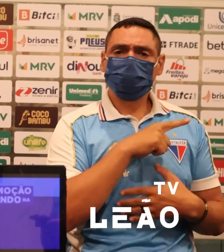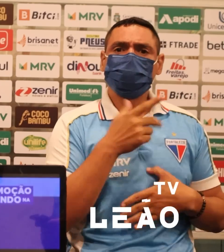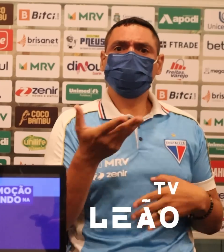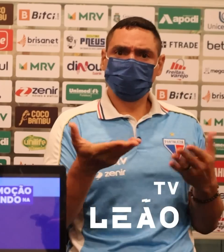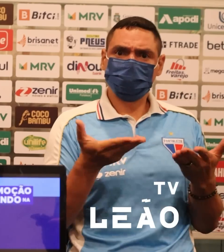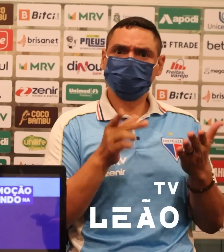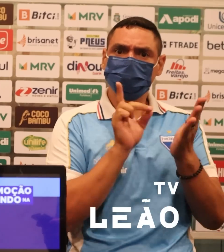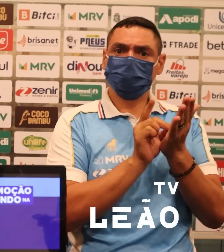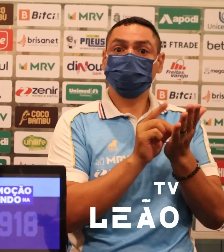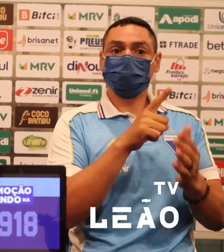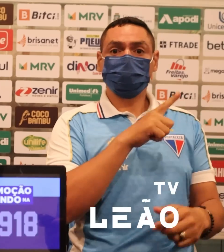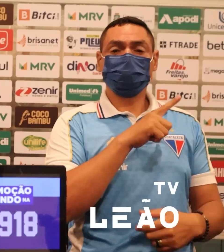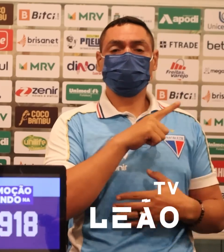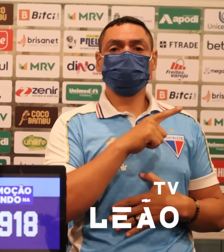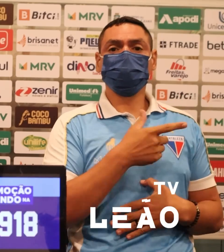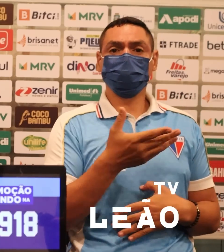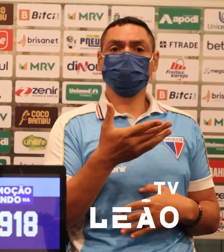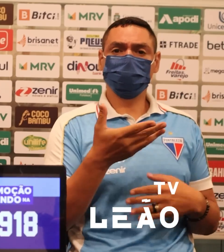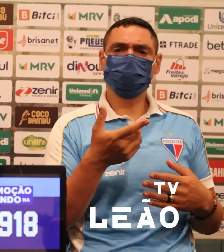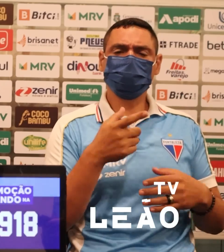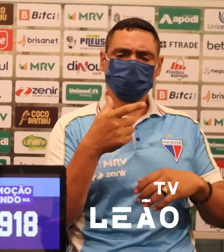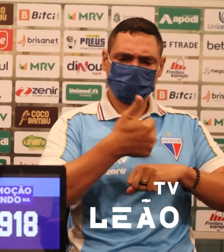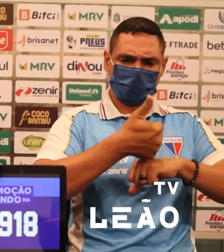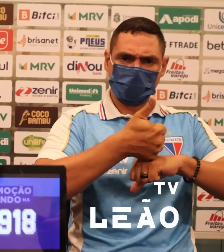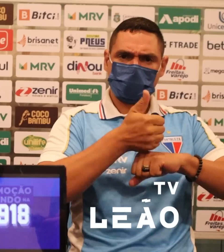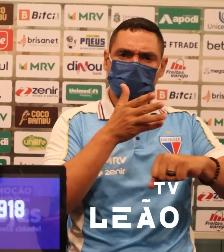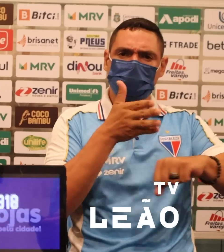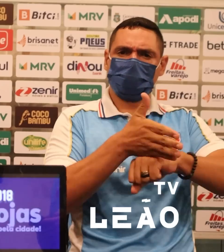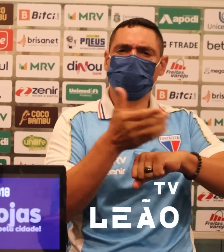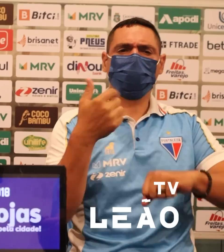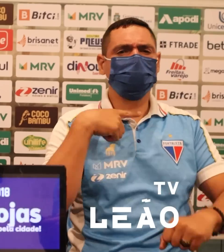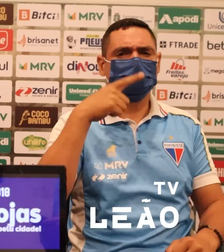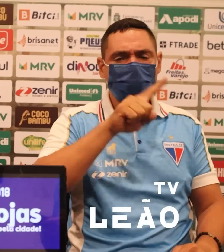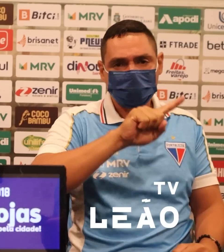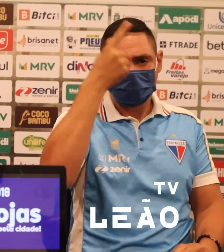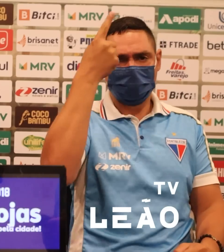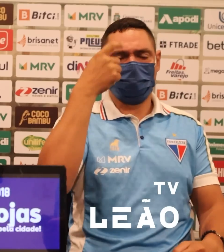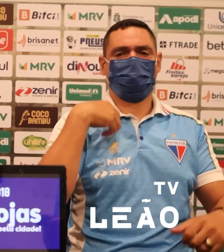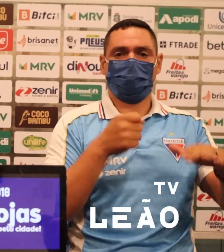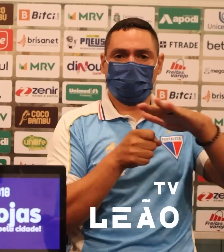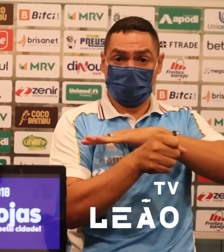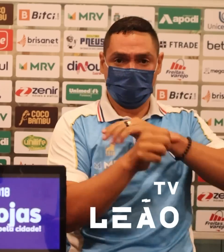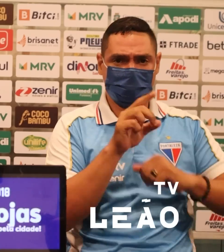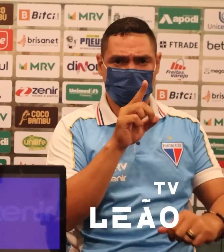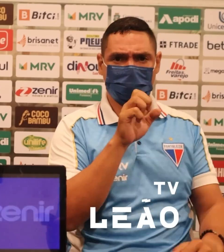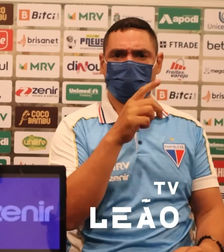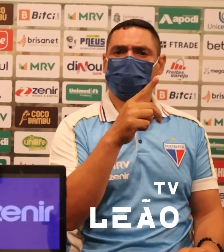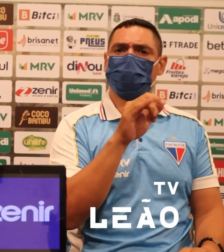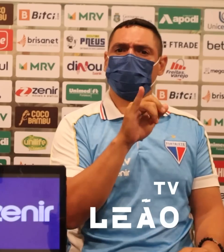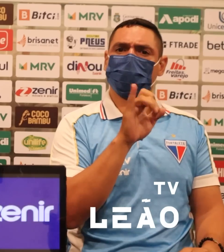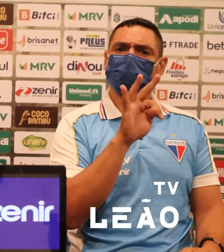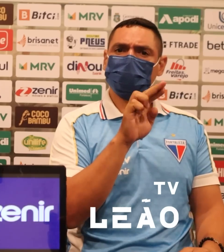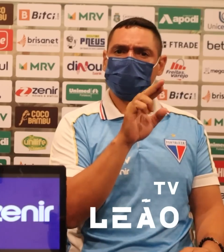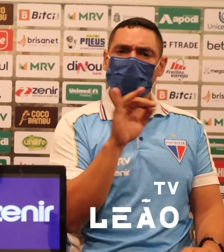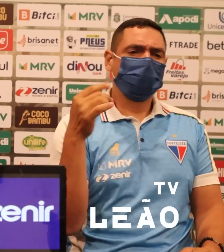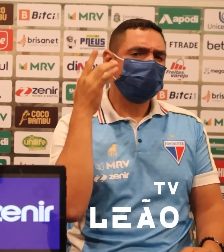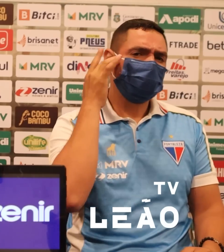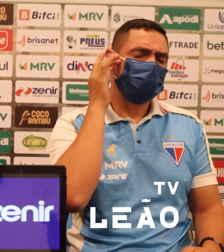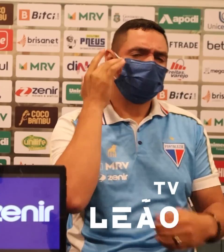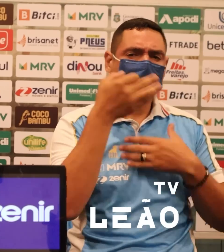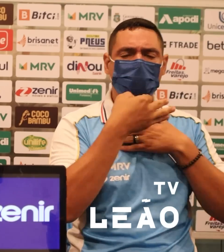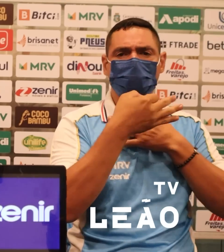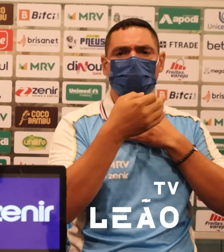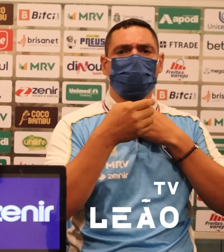dessa vez, né, ele já saiu como titular. Então, qual foi a ideia de escalá-lo logo no início? O que é que você achou